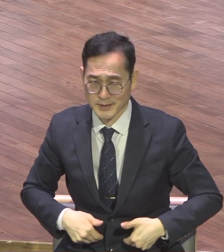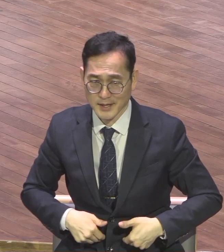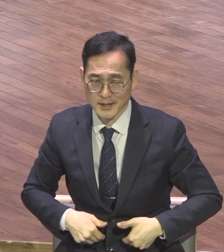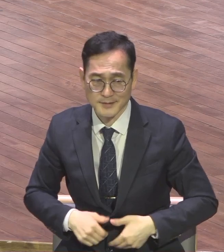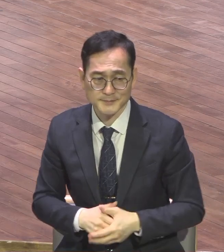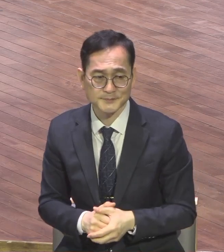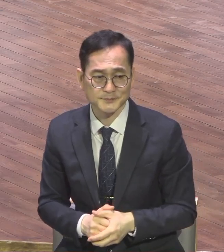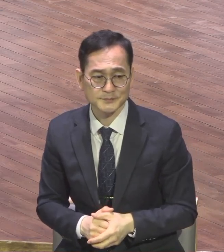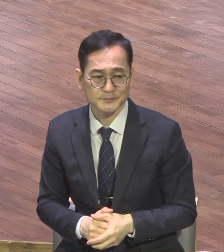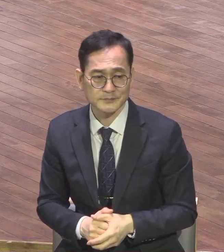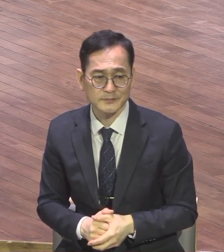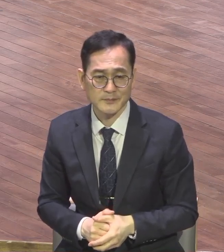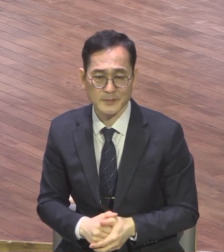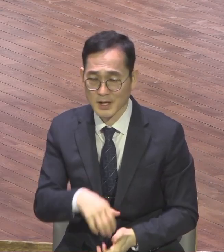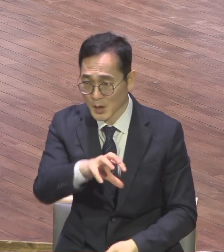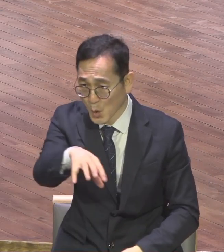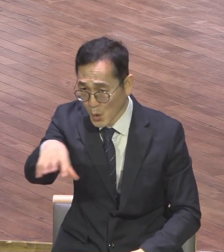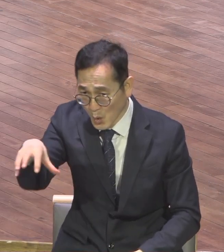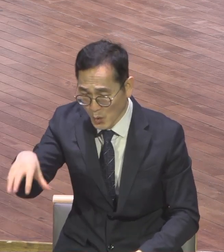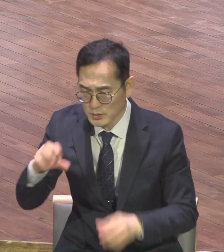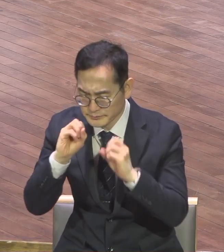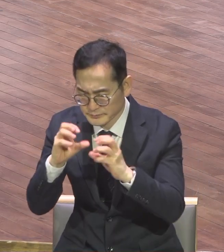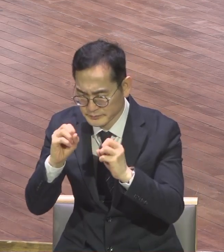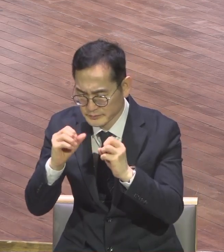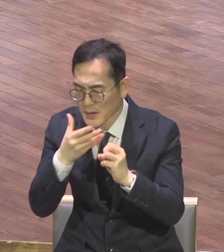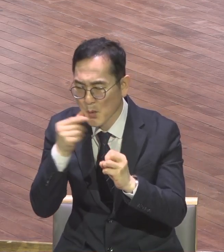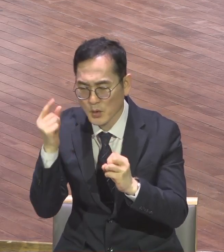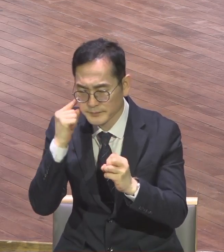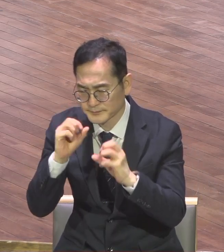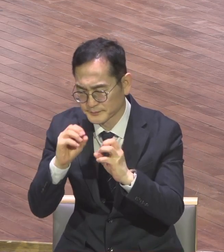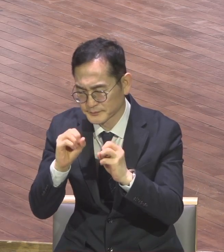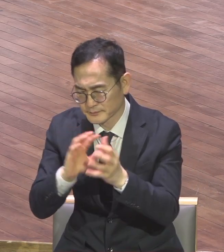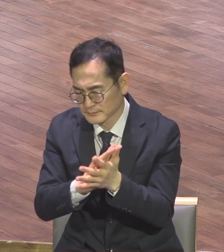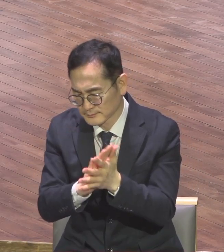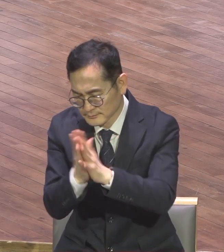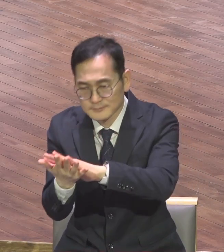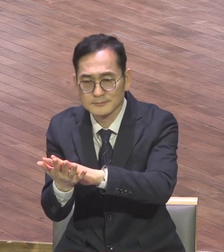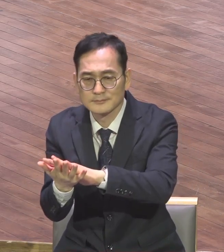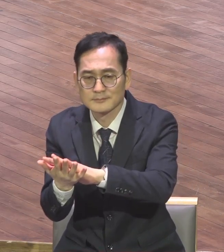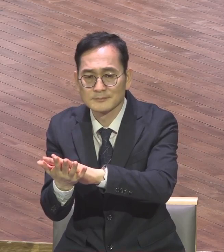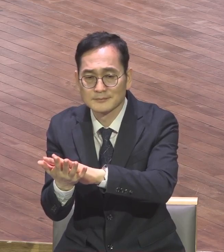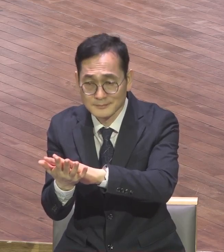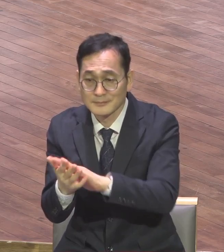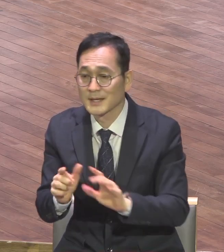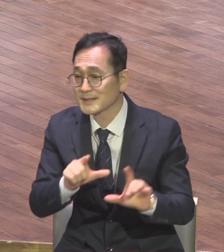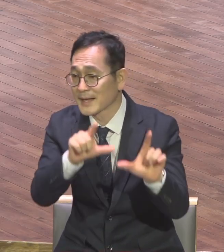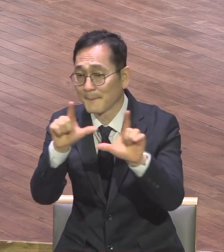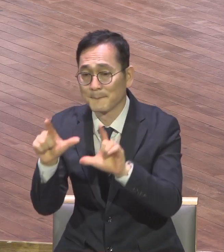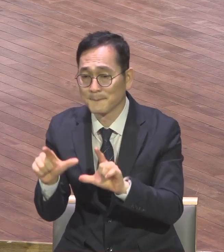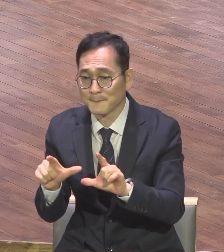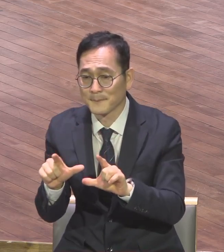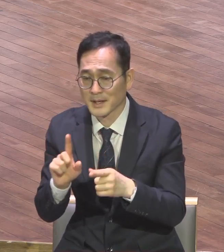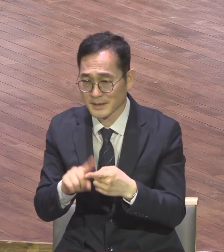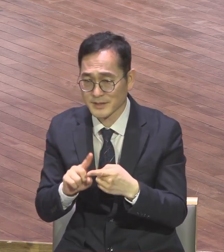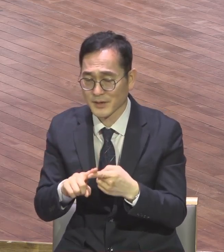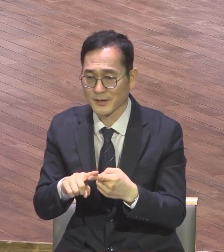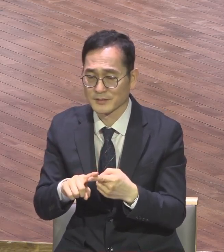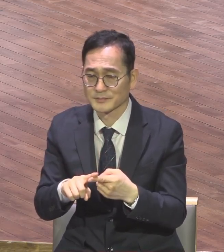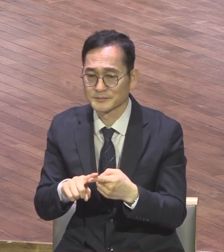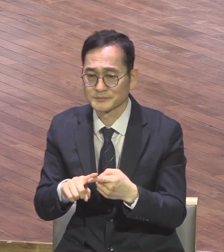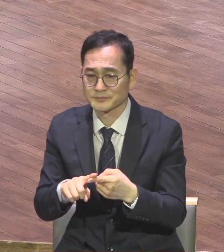현장을 변혁시키는, 현장을 변화시키는 그런 삶을 살아라. 이어진 예원